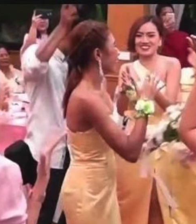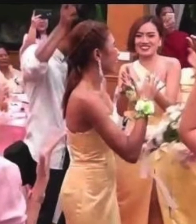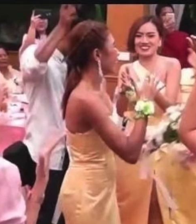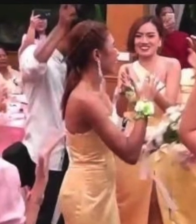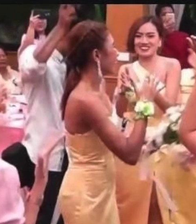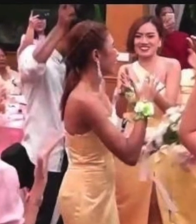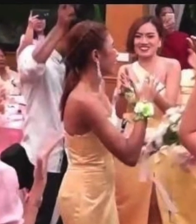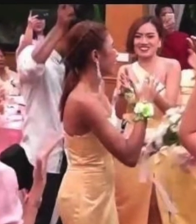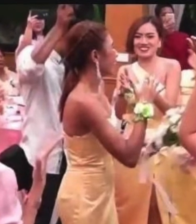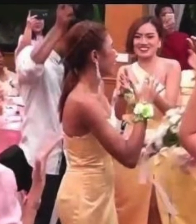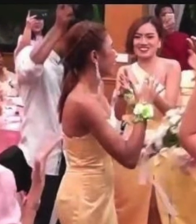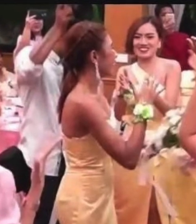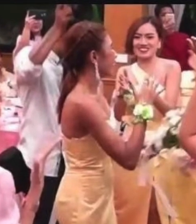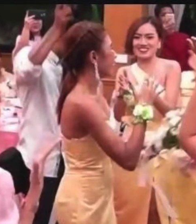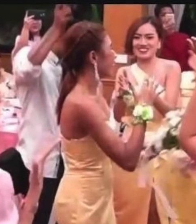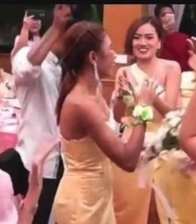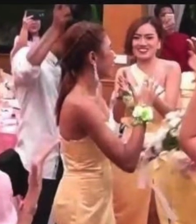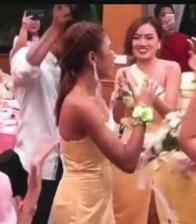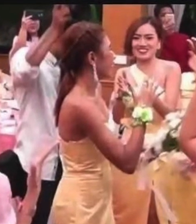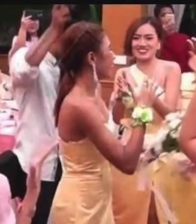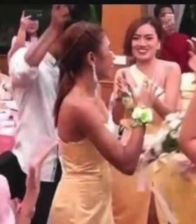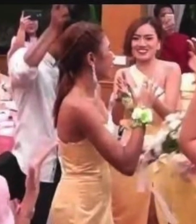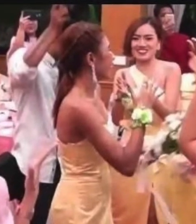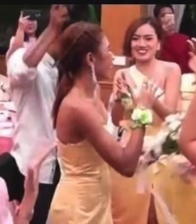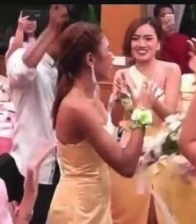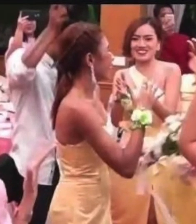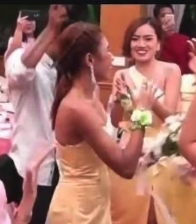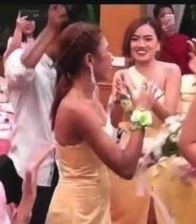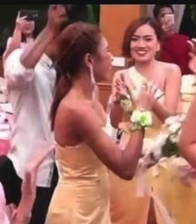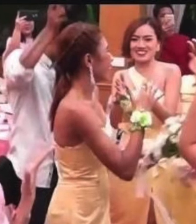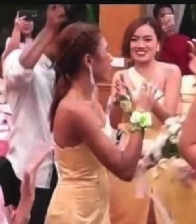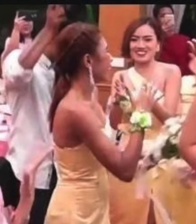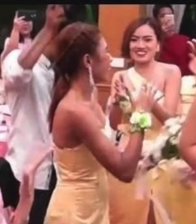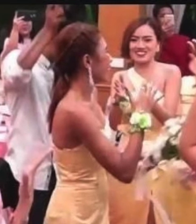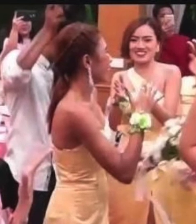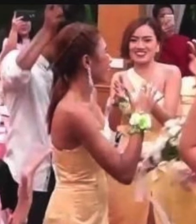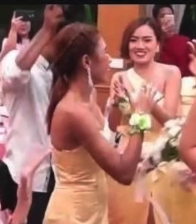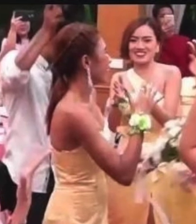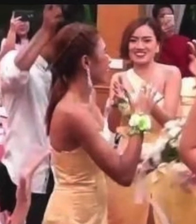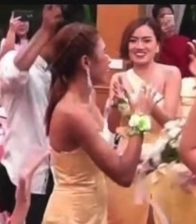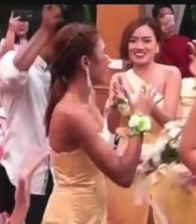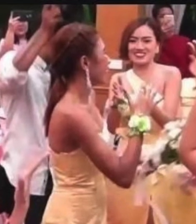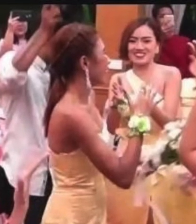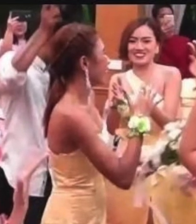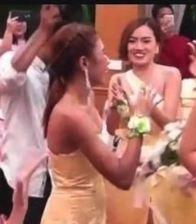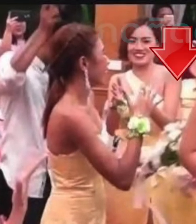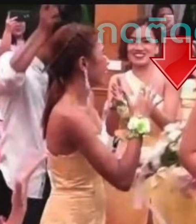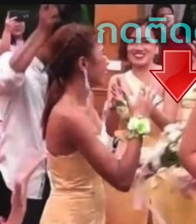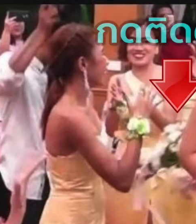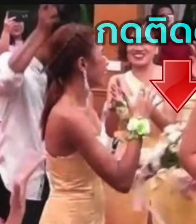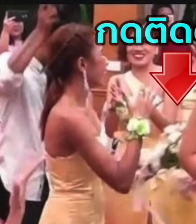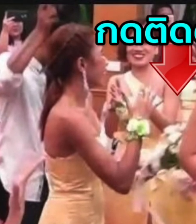ศในงานดูคึกคักเพราะแขกบางส่วนไม่เคยเจองานแบบนี้มาก่อนขอขอบคุณข้อมูลดีๆจากสนุก.com